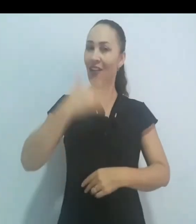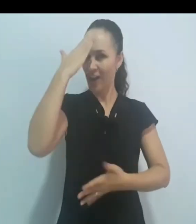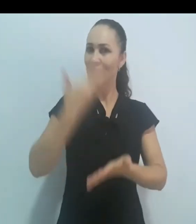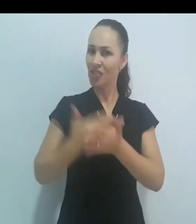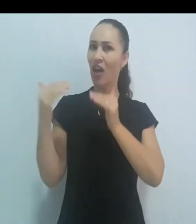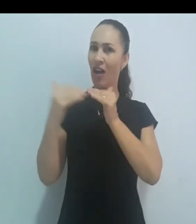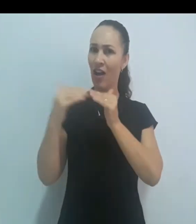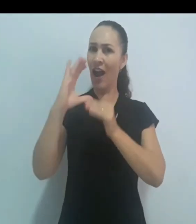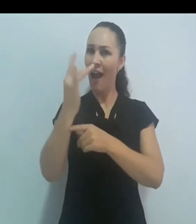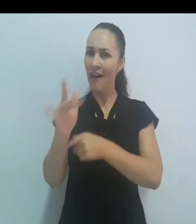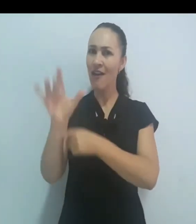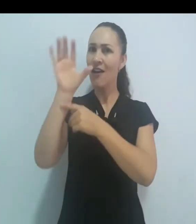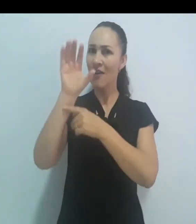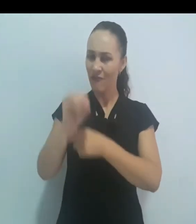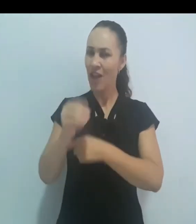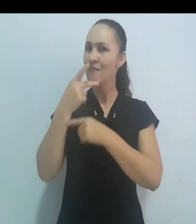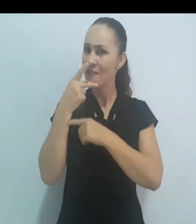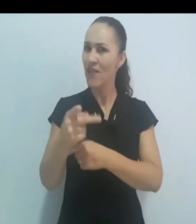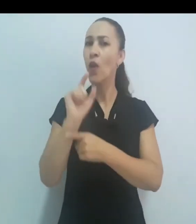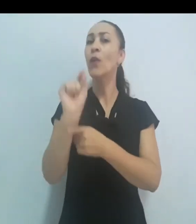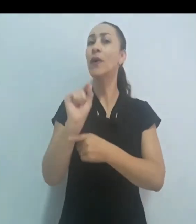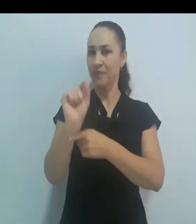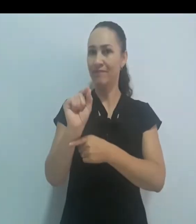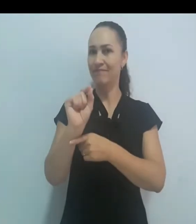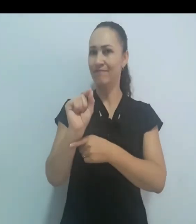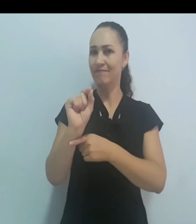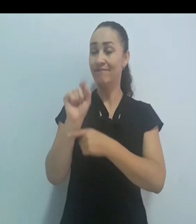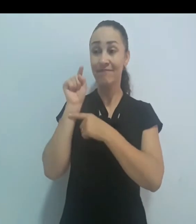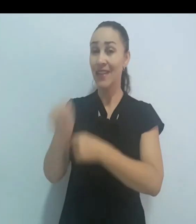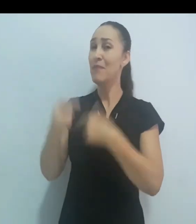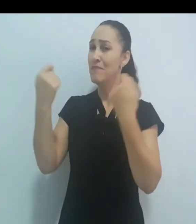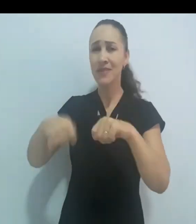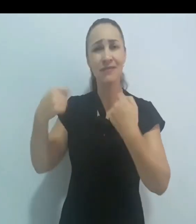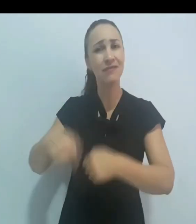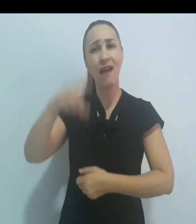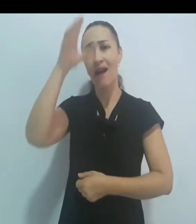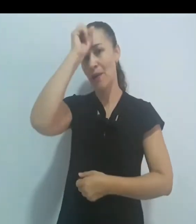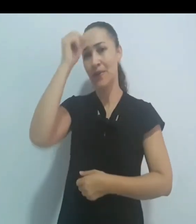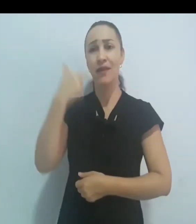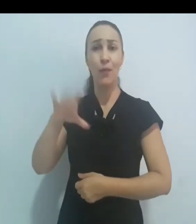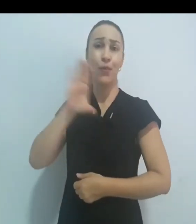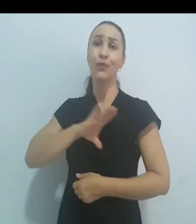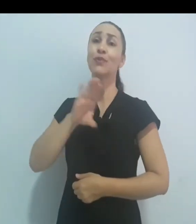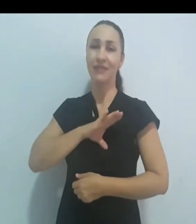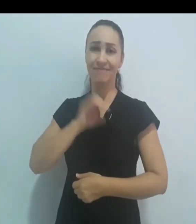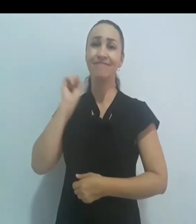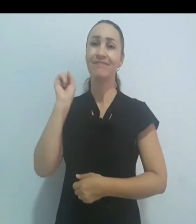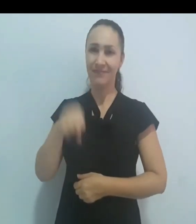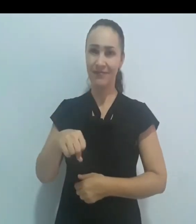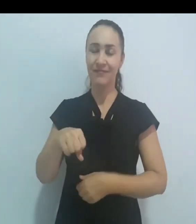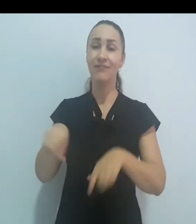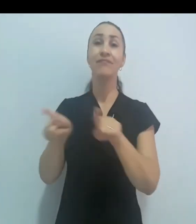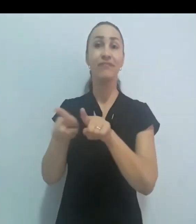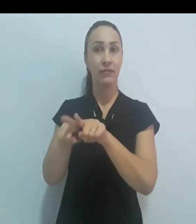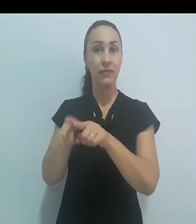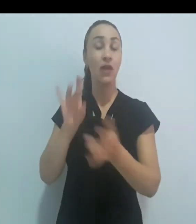acredito que o Luiz Cláudio da Costa Carvalho esteja chamando a atenção, é que é necessário aprender a língua portuguesa também,